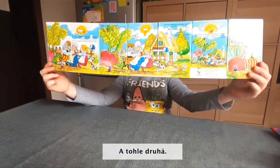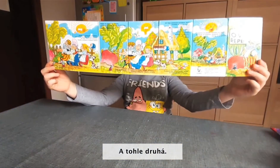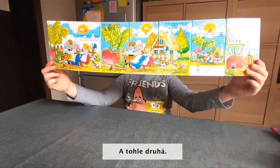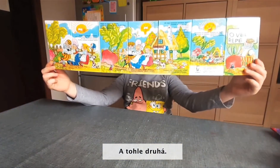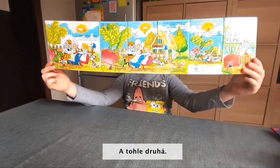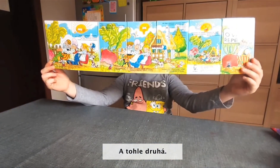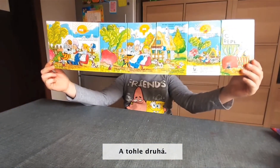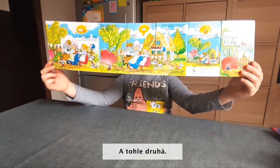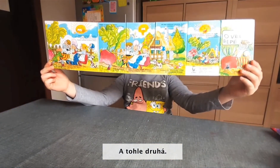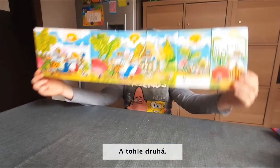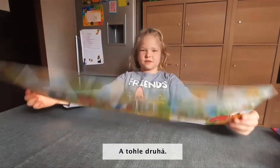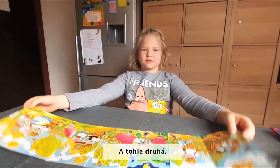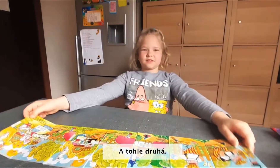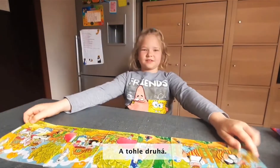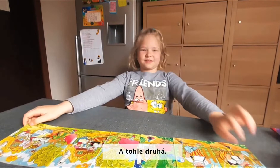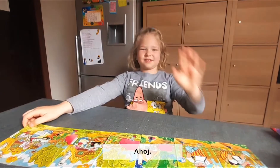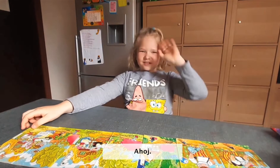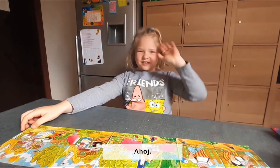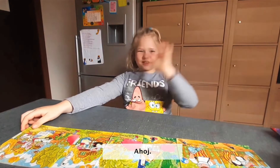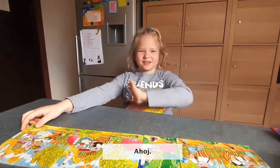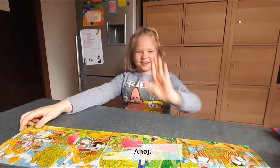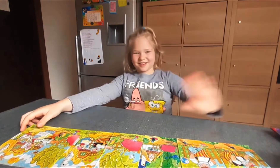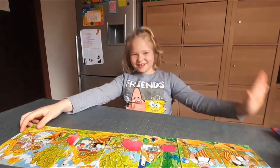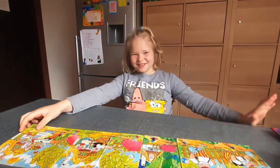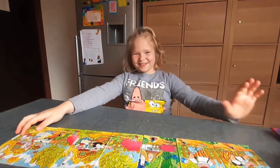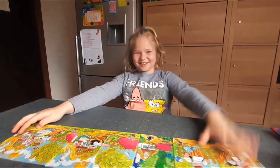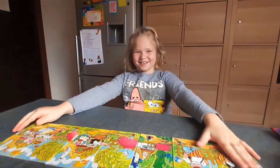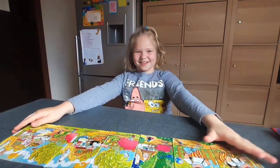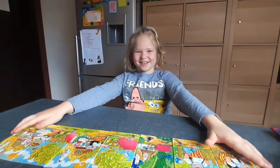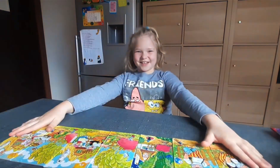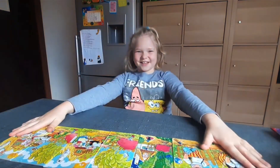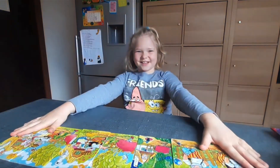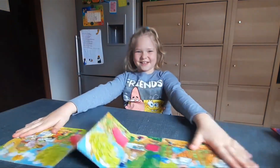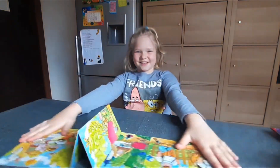Ahoj!